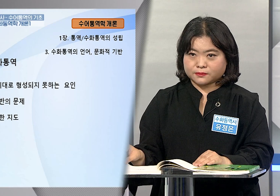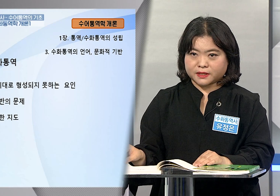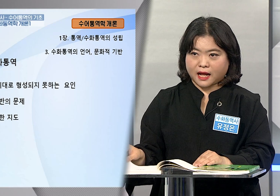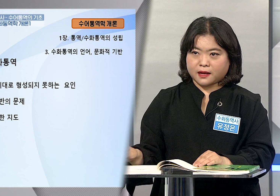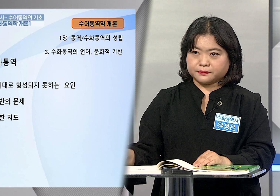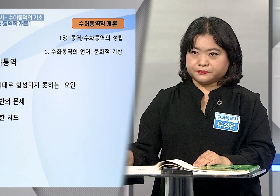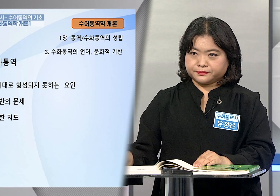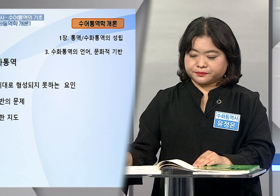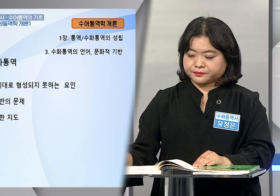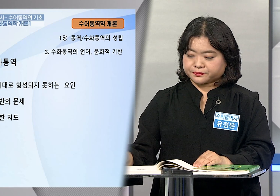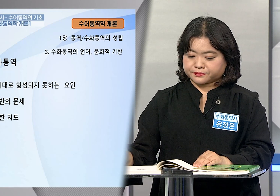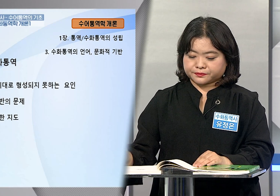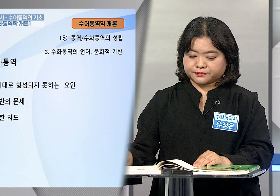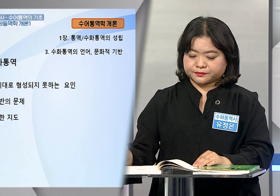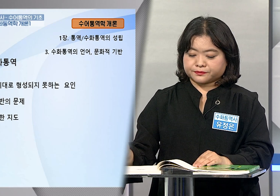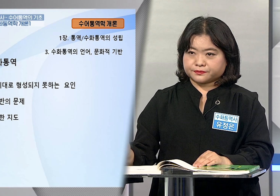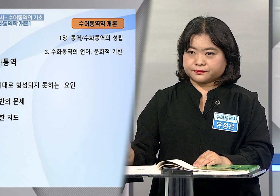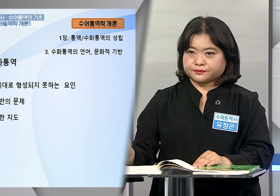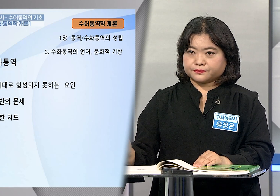설명드리도록 하겠습니다.